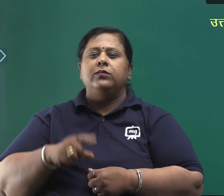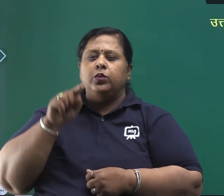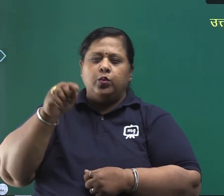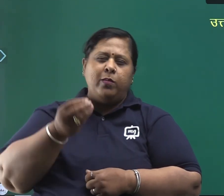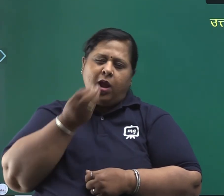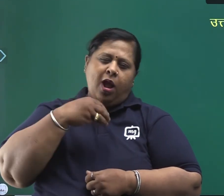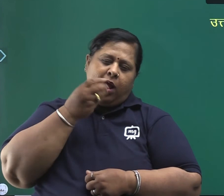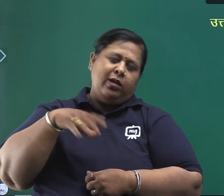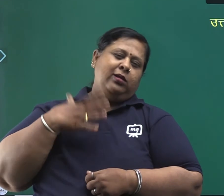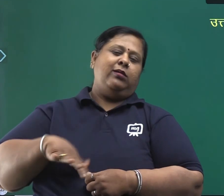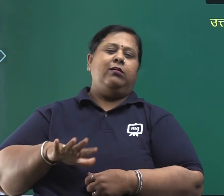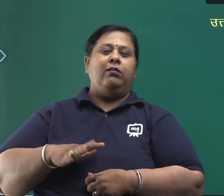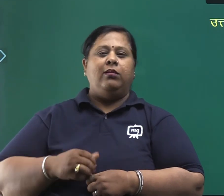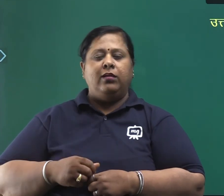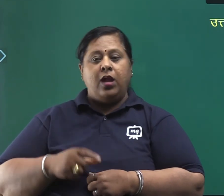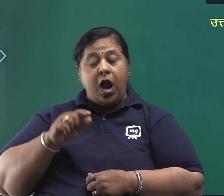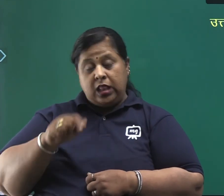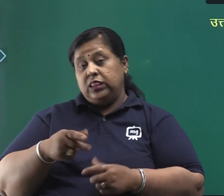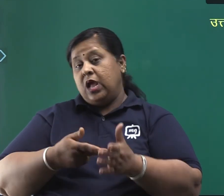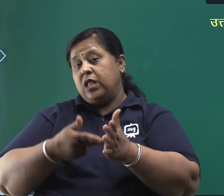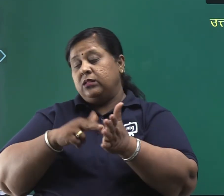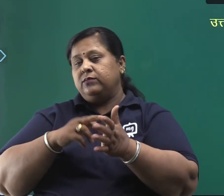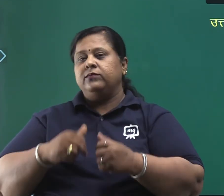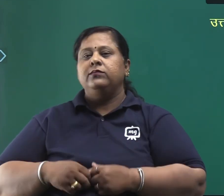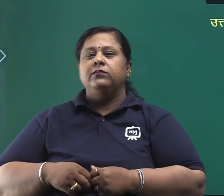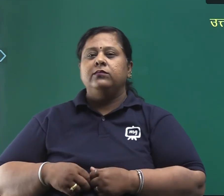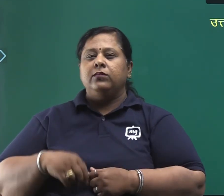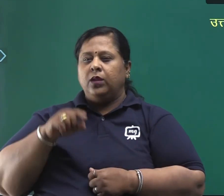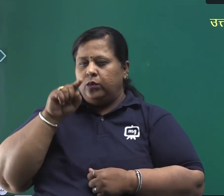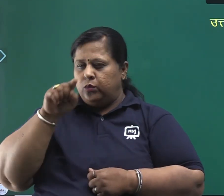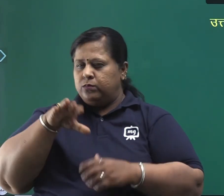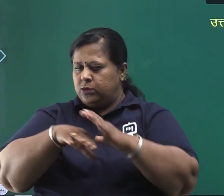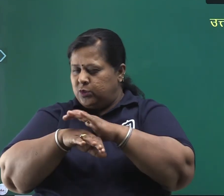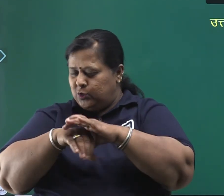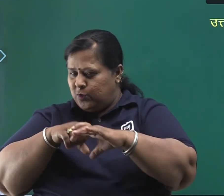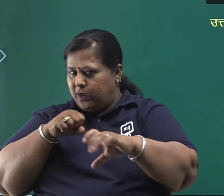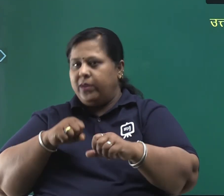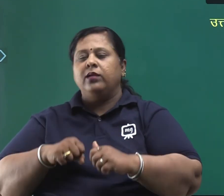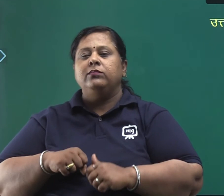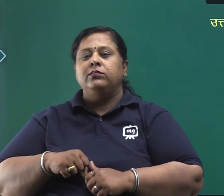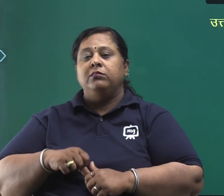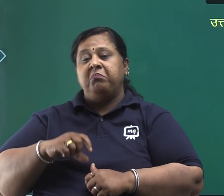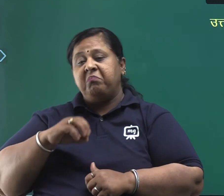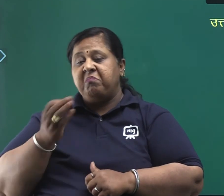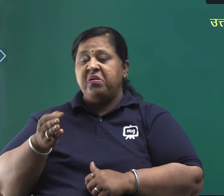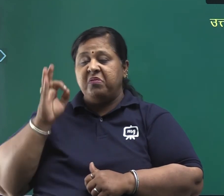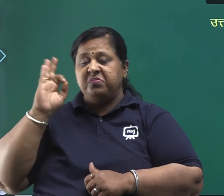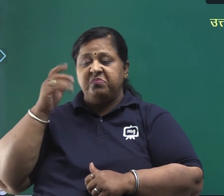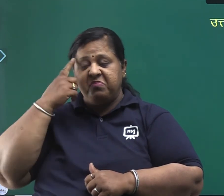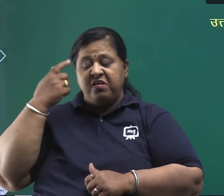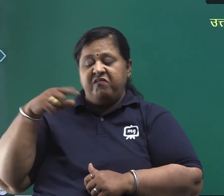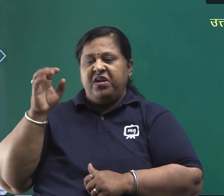तुम खा गए थे, अर्थात तुम चोरी में बहुत